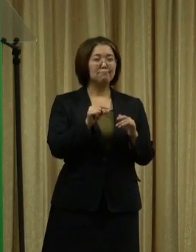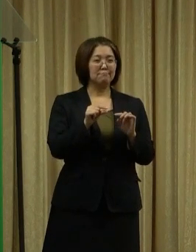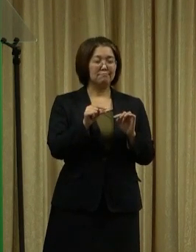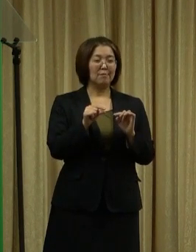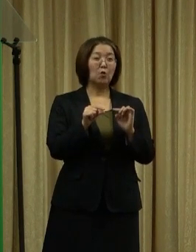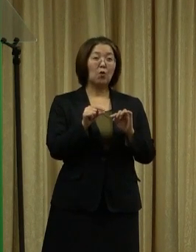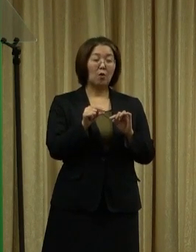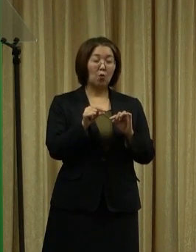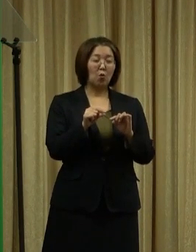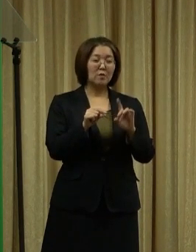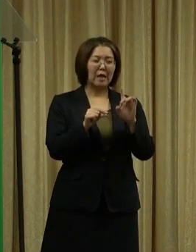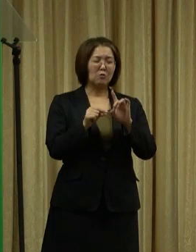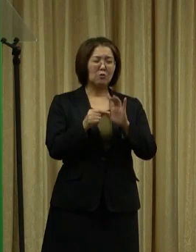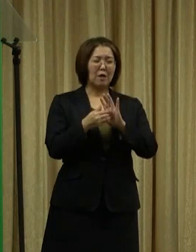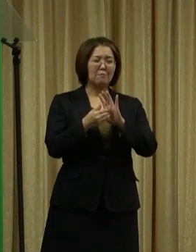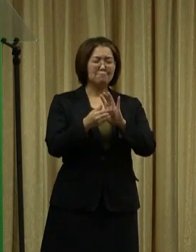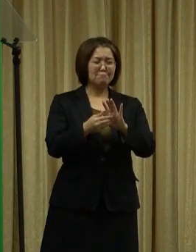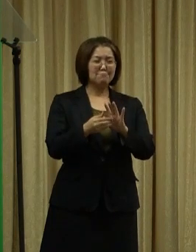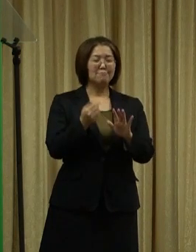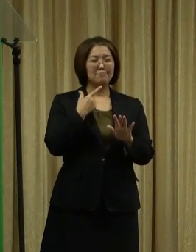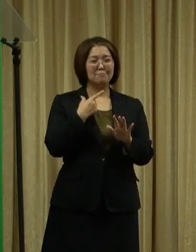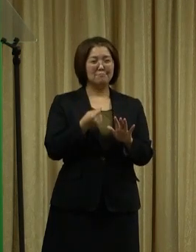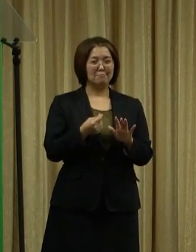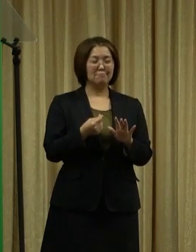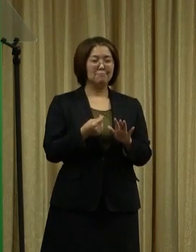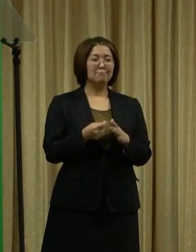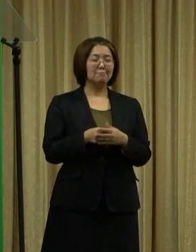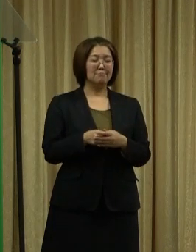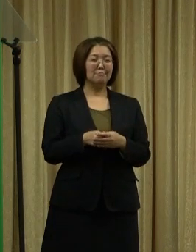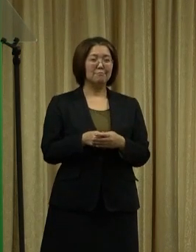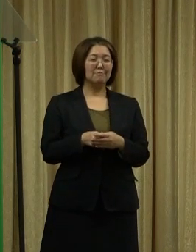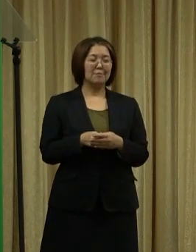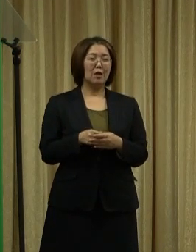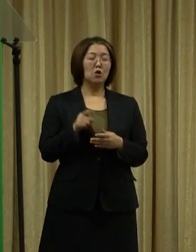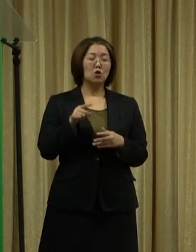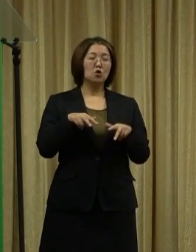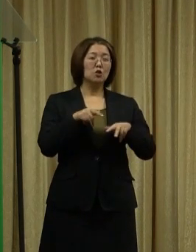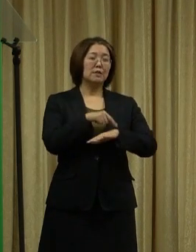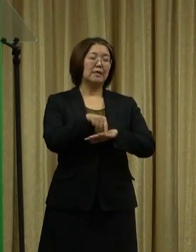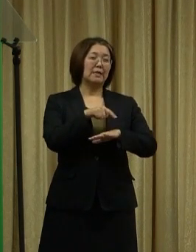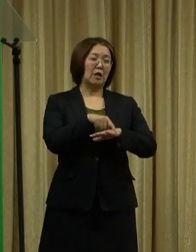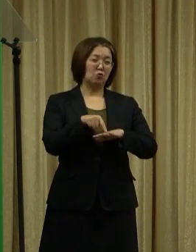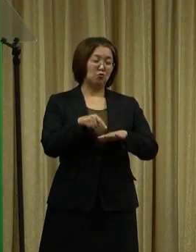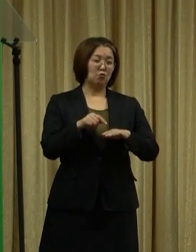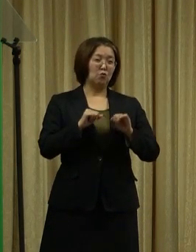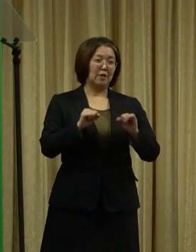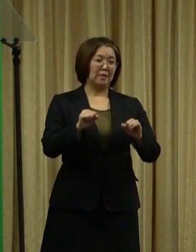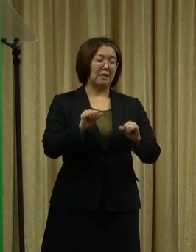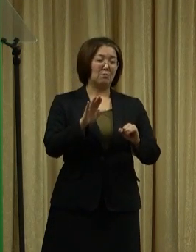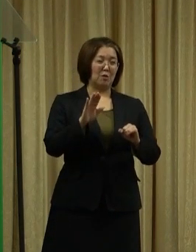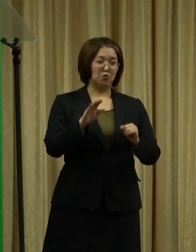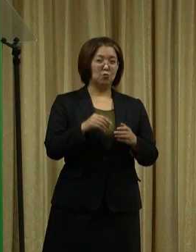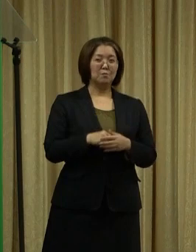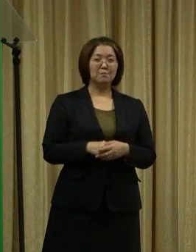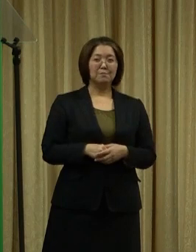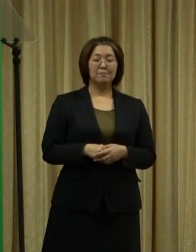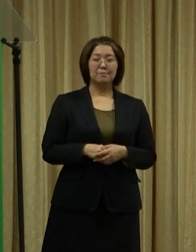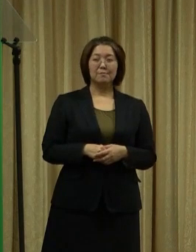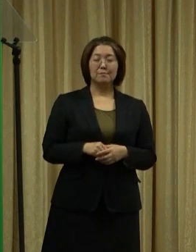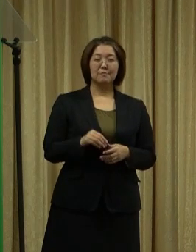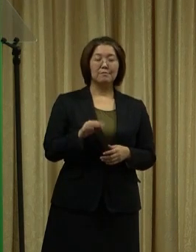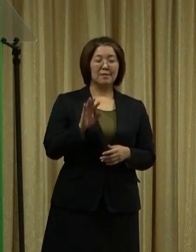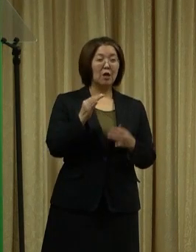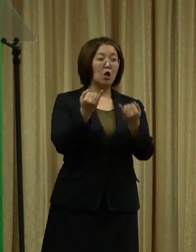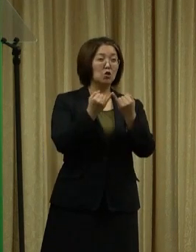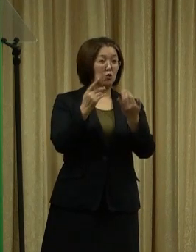をなんとか判定をさせていきたいという方向性の政策をいろいろと打っているということです。 わかりました。